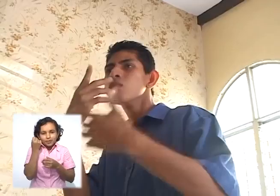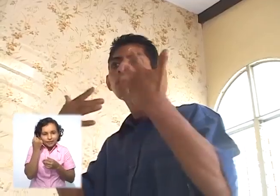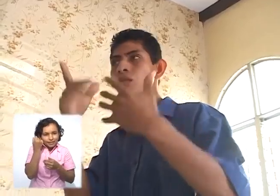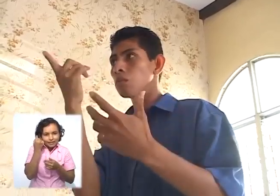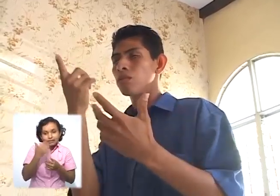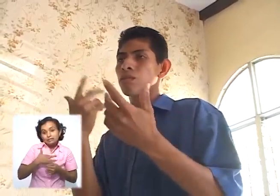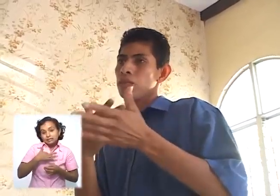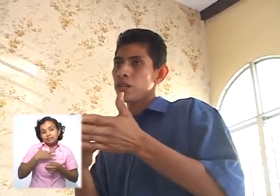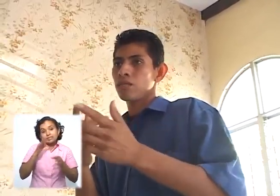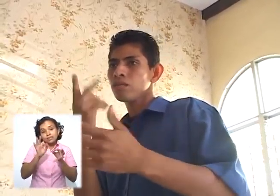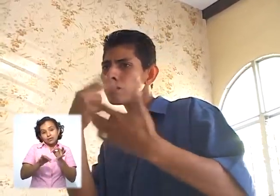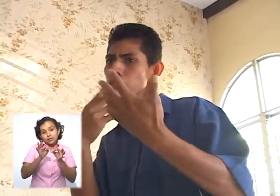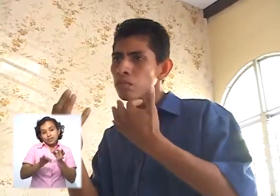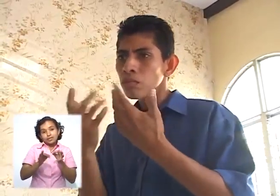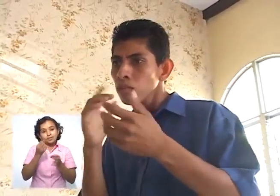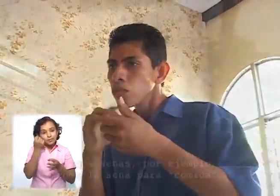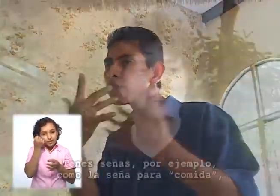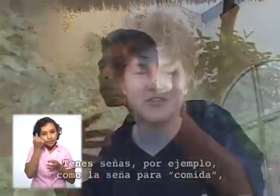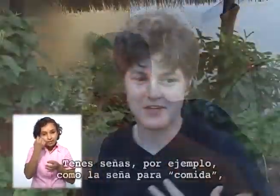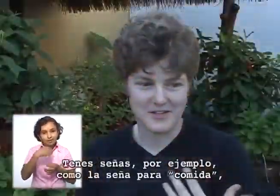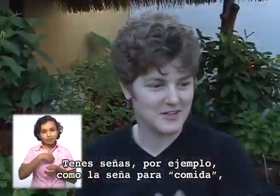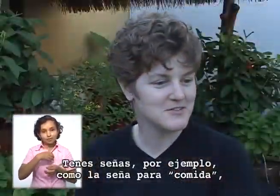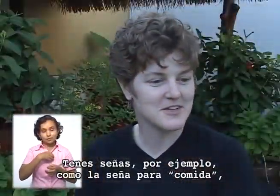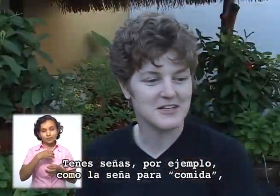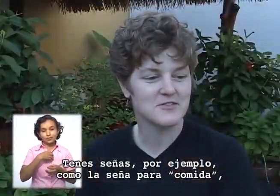está firmemente afianzado en nuestra idiosincrasia.